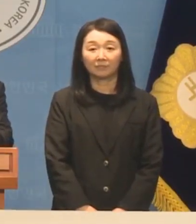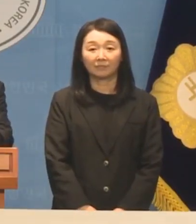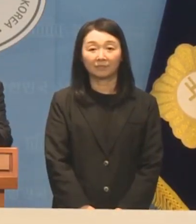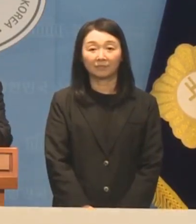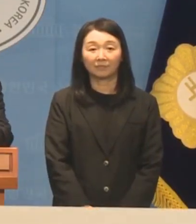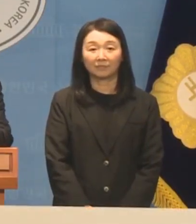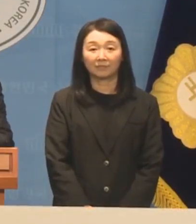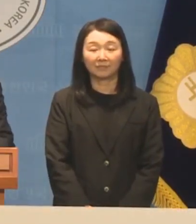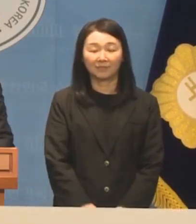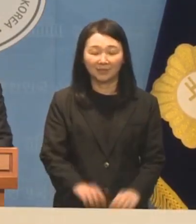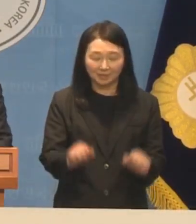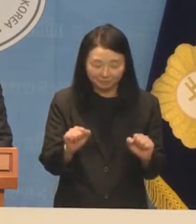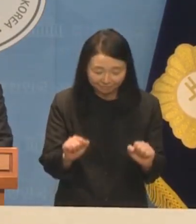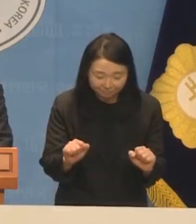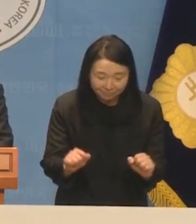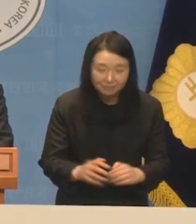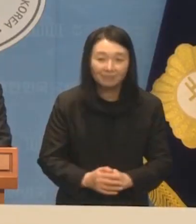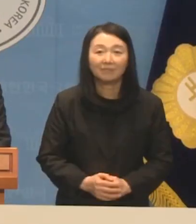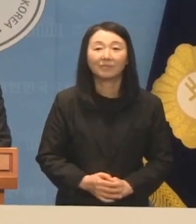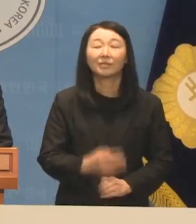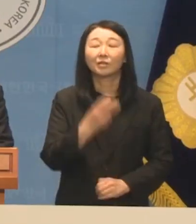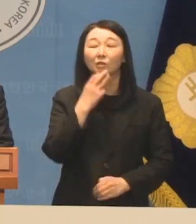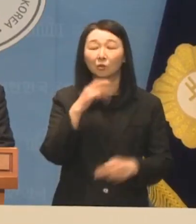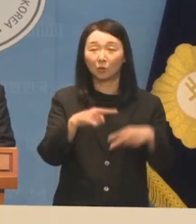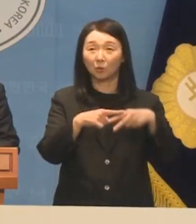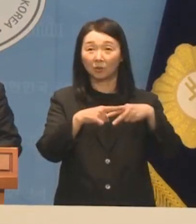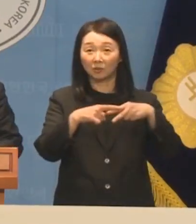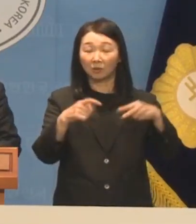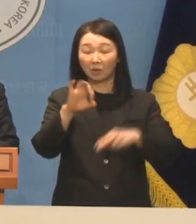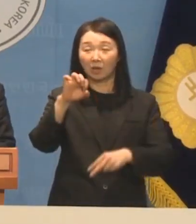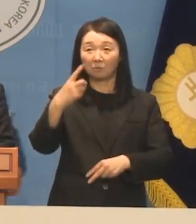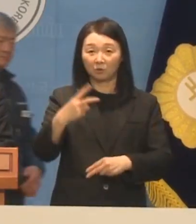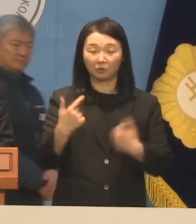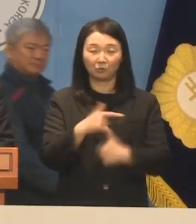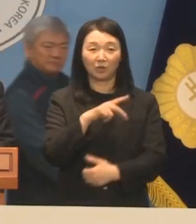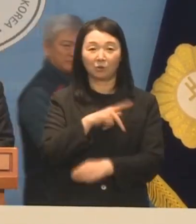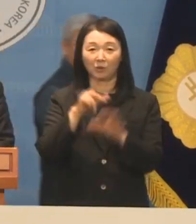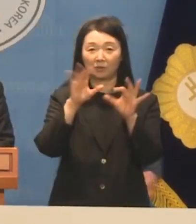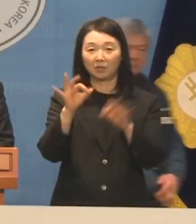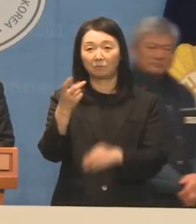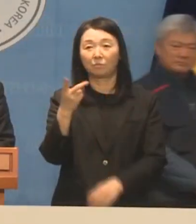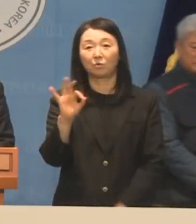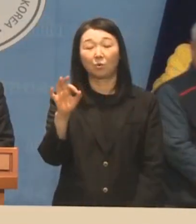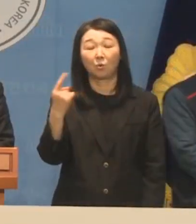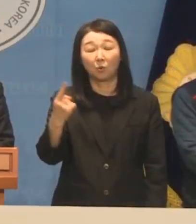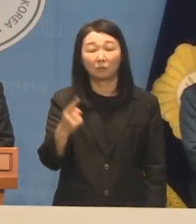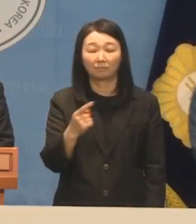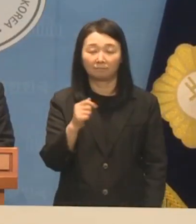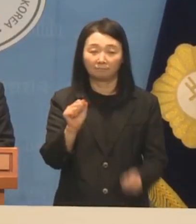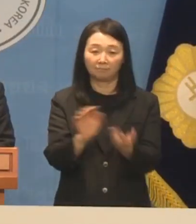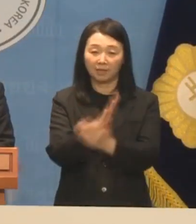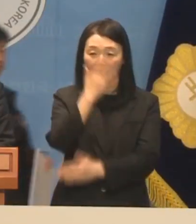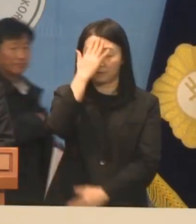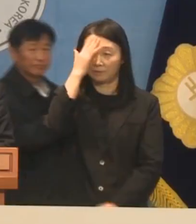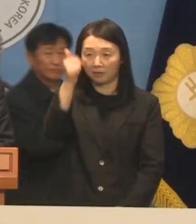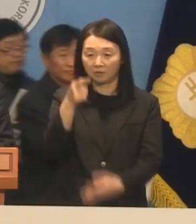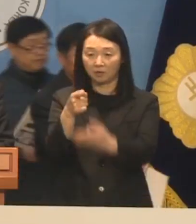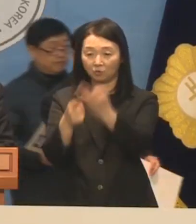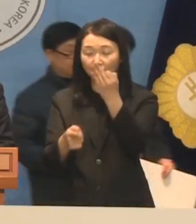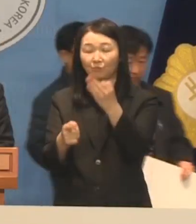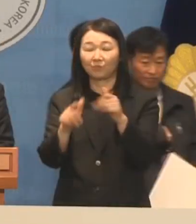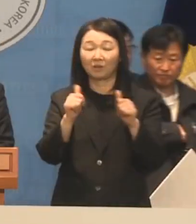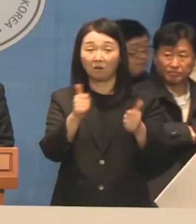네, 안녕하십니까. 서울 서대문을 국회의원 김용호입니다. 내란숙의 윤석열에 대한